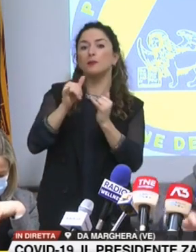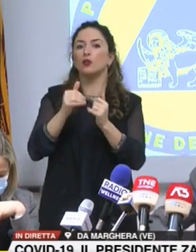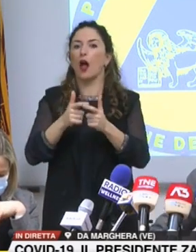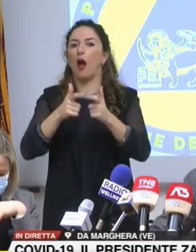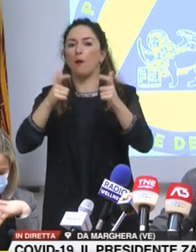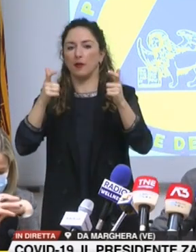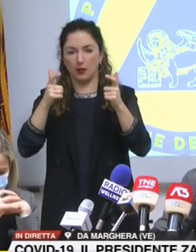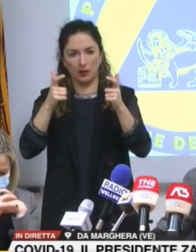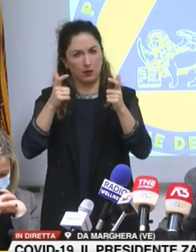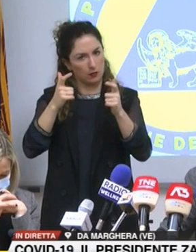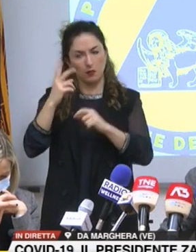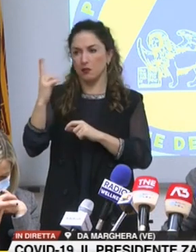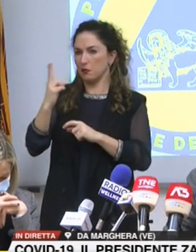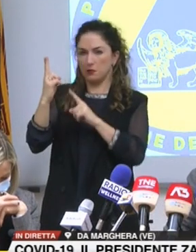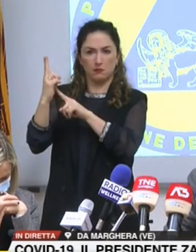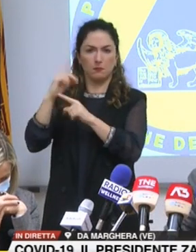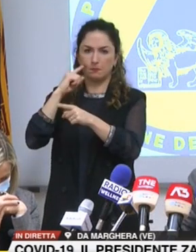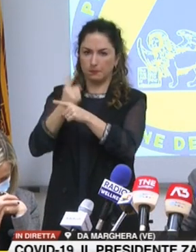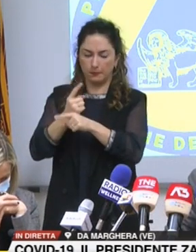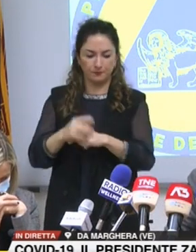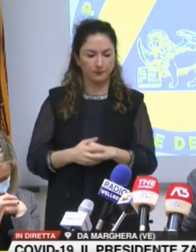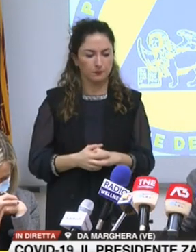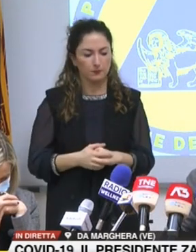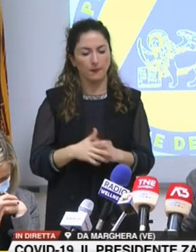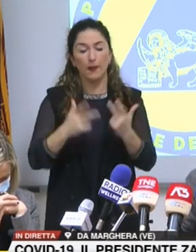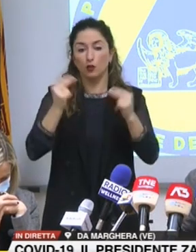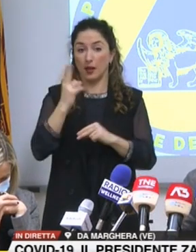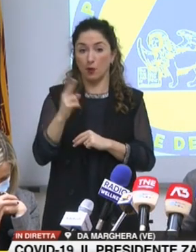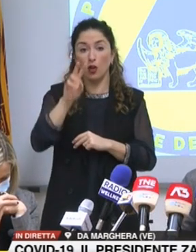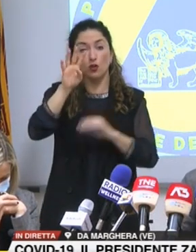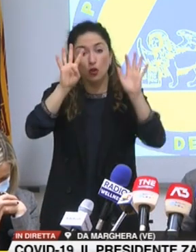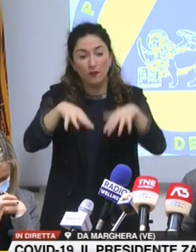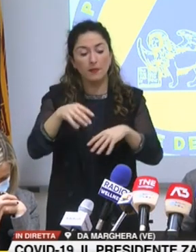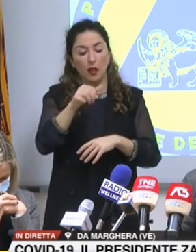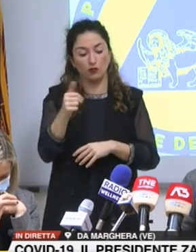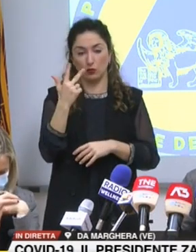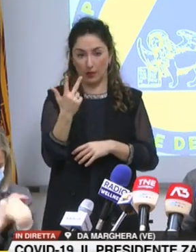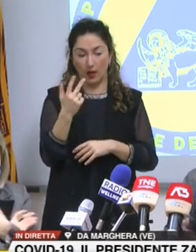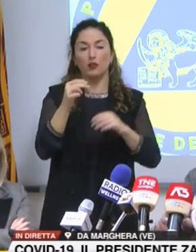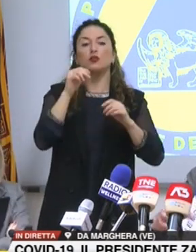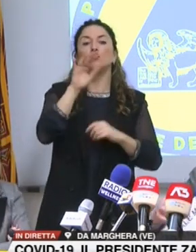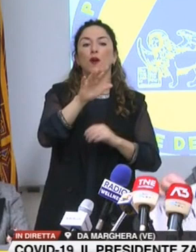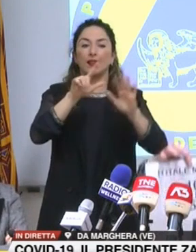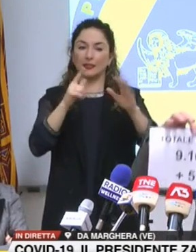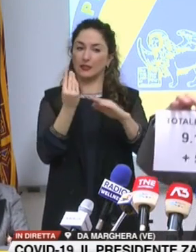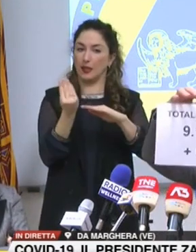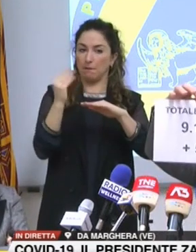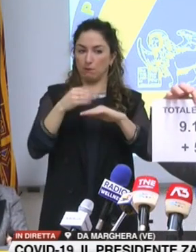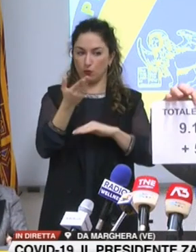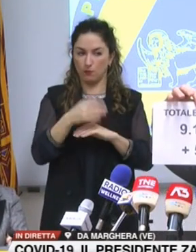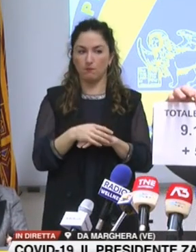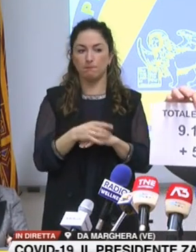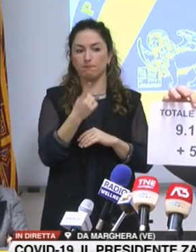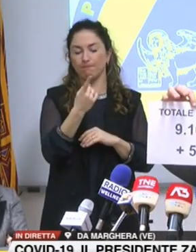della mortalità. Il totale dei morti è 9.103 più 57, vi ricordo che questa è la